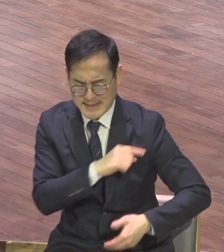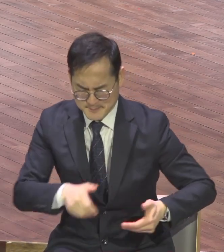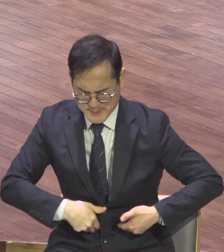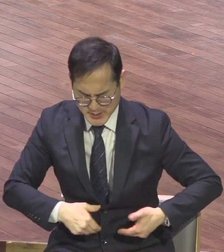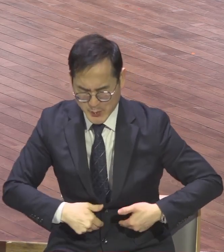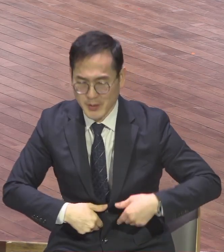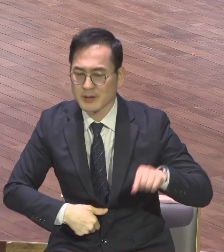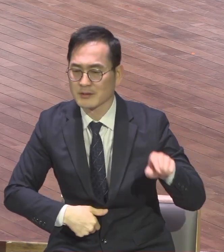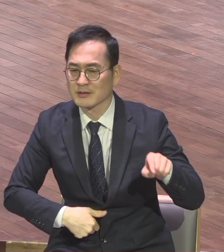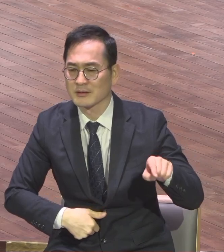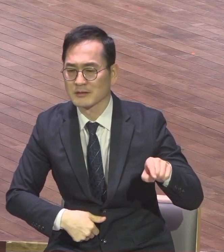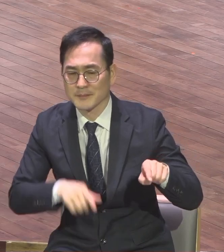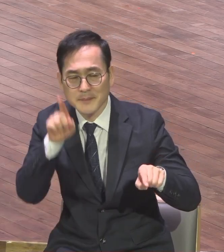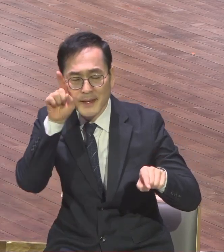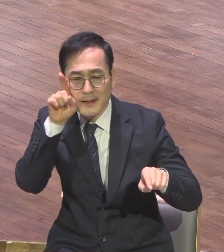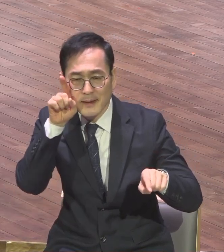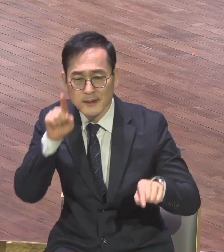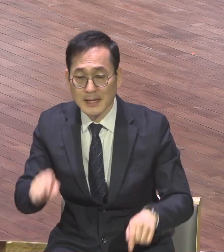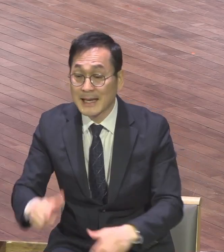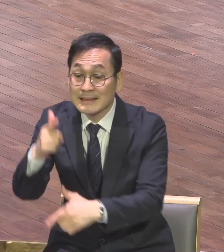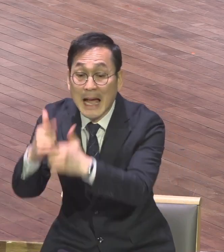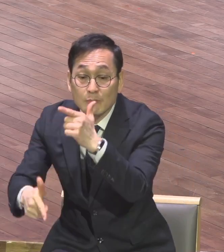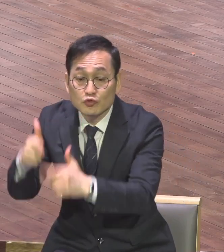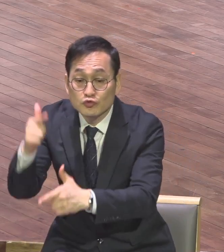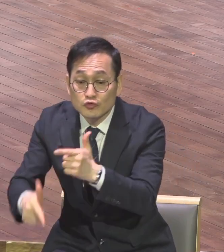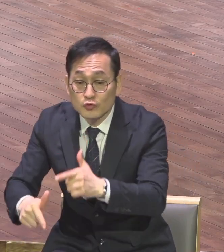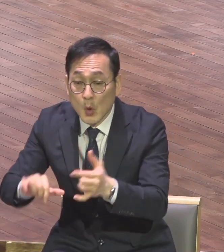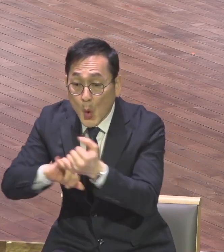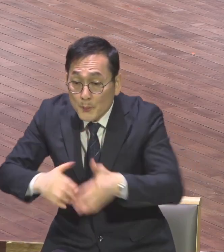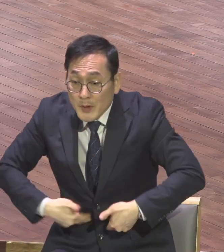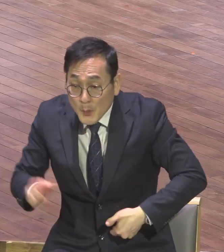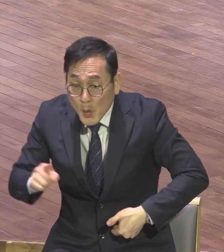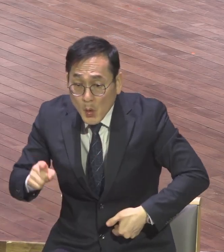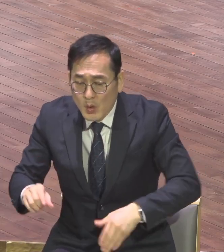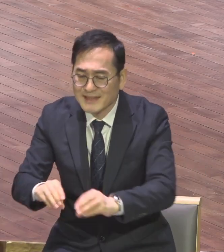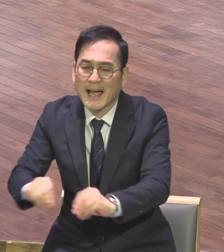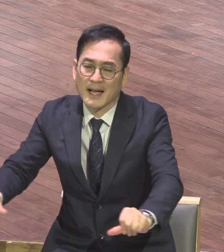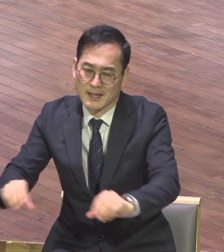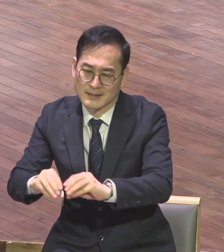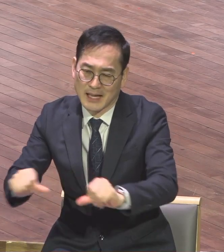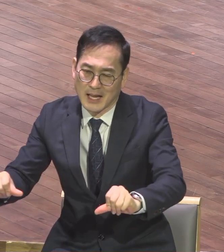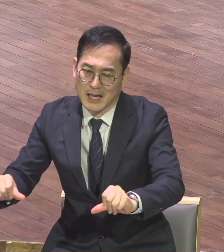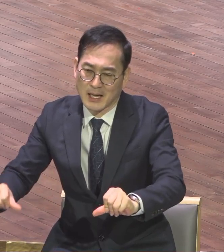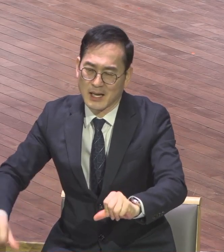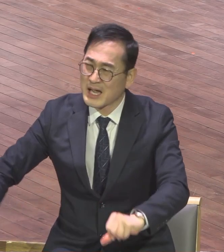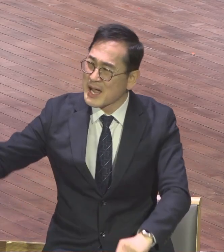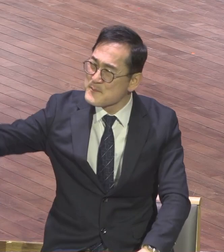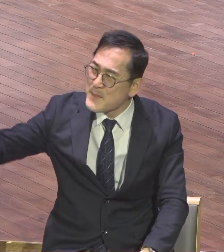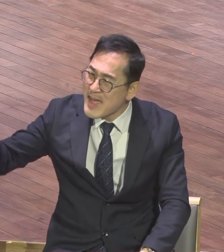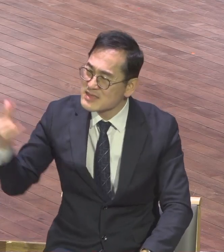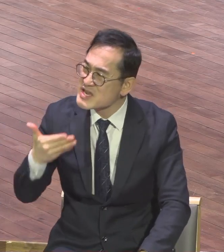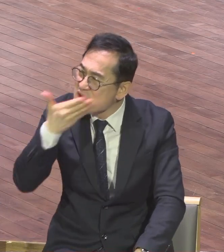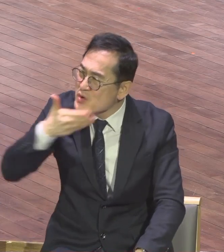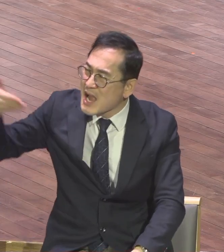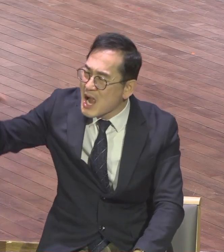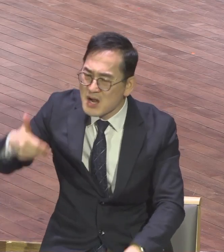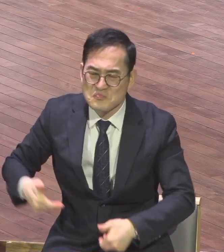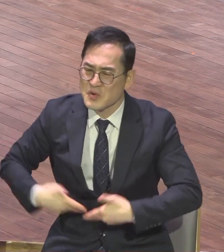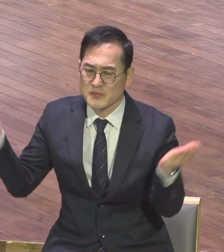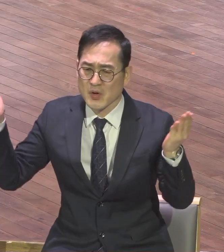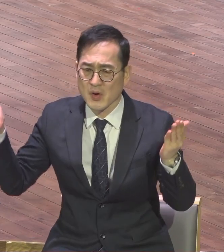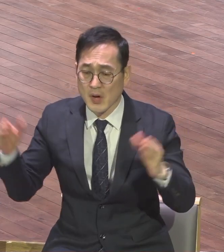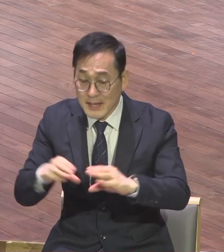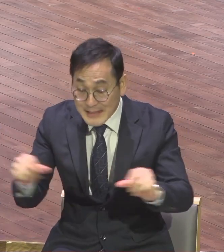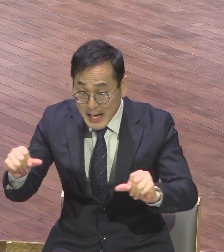나무에겐 좋은 땅이 모든 것입니다. 뿌리가 뽑힌 나무에게 좋은 영양제나 볕이 잘 들어오는 것도 결국